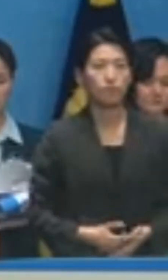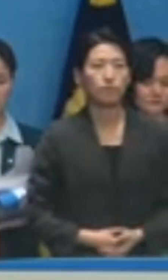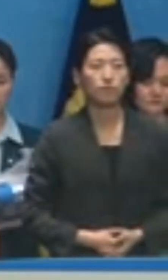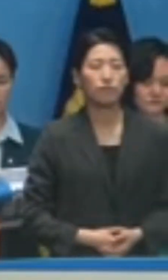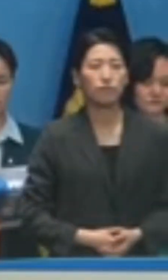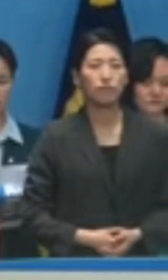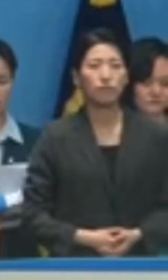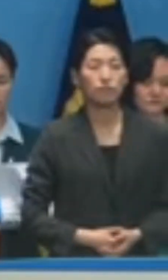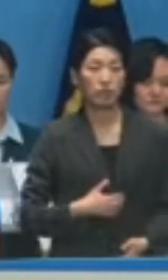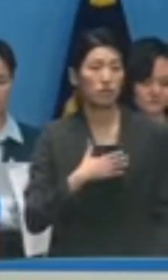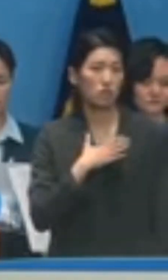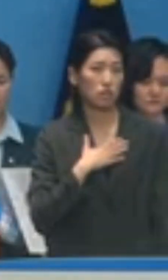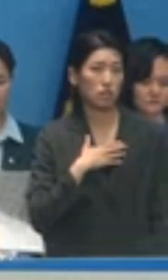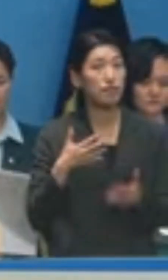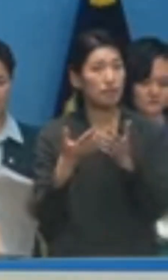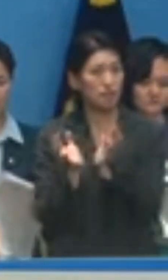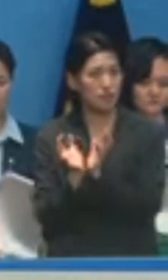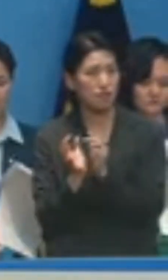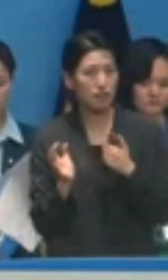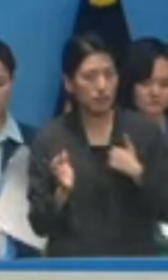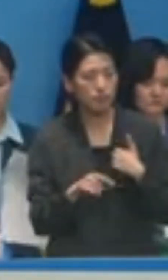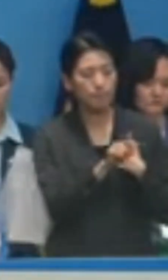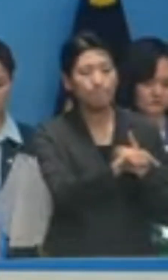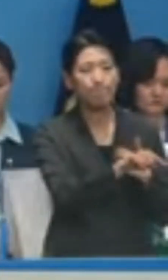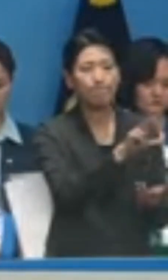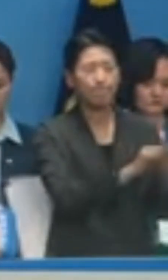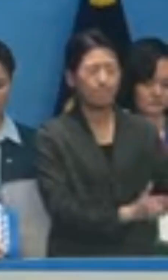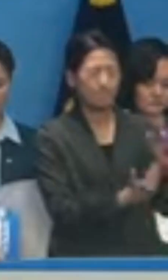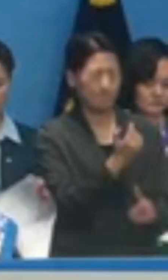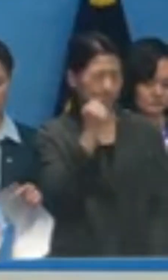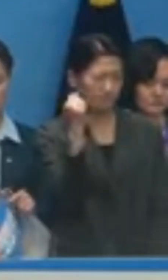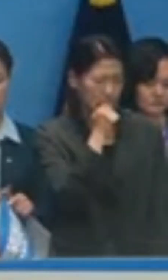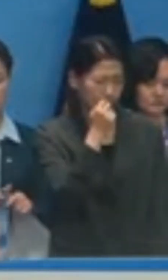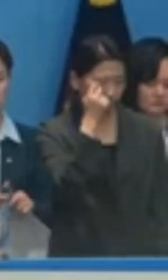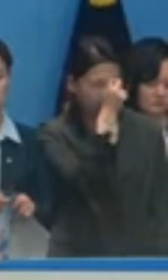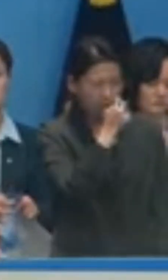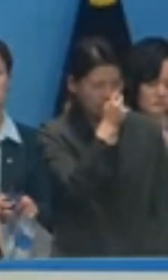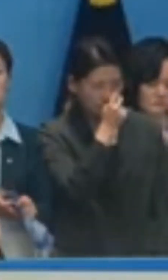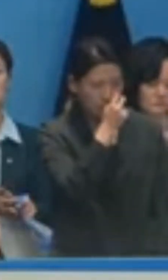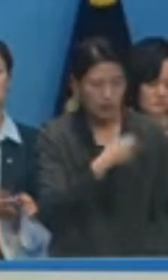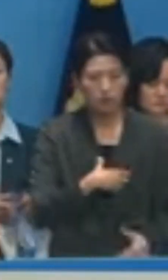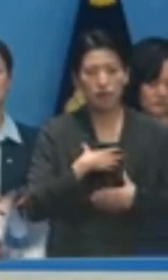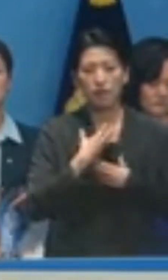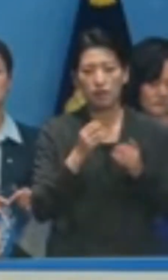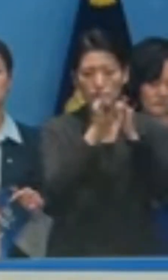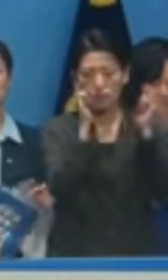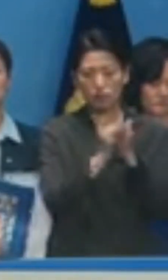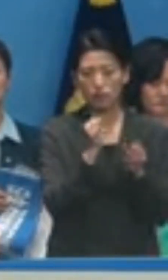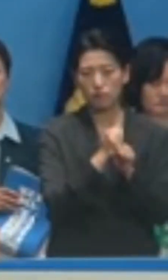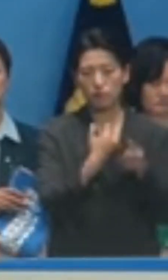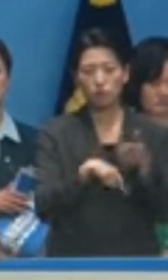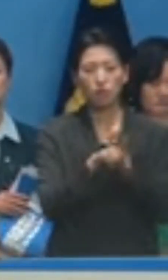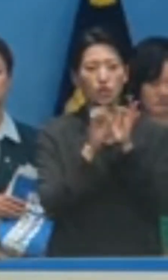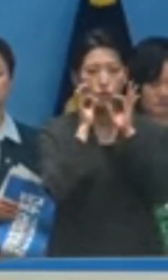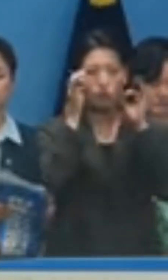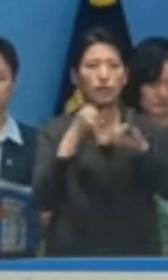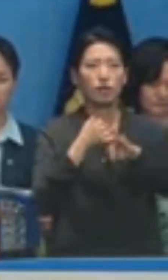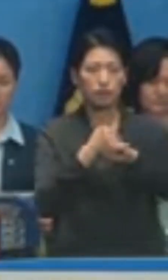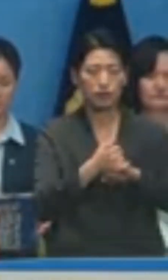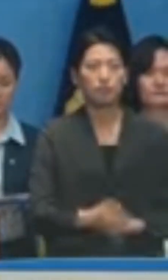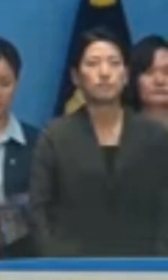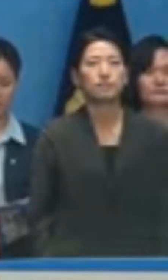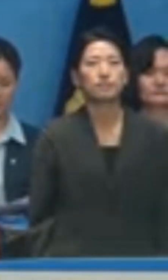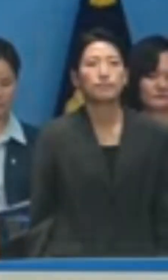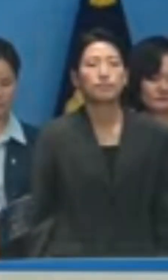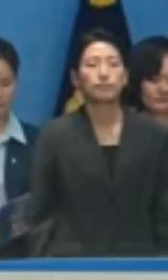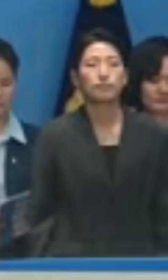이번 신안산성 붕괴사고의 원인이 철저히 조사되고 안전한 사회가 되도록 노력할 것입니다. 이것으로